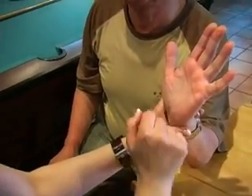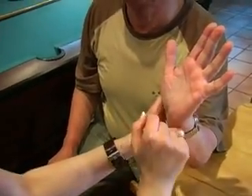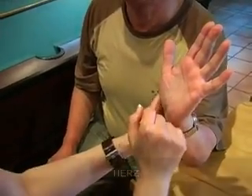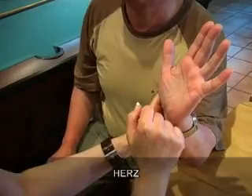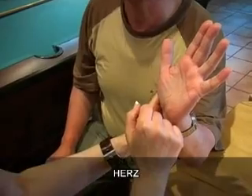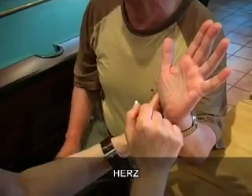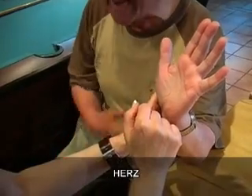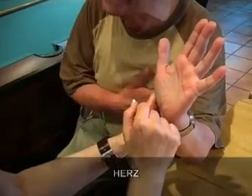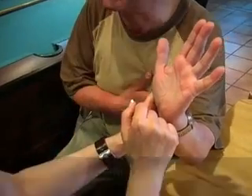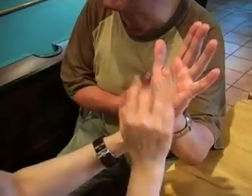Herz